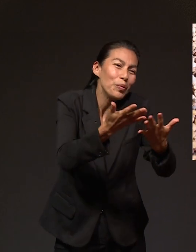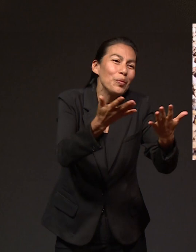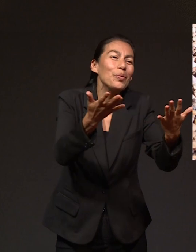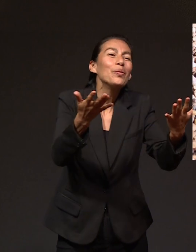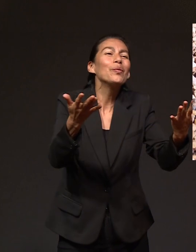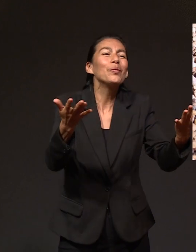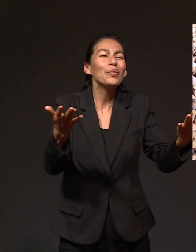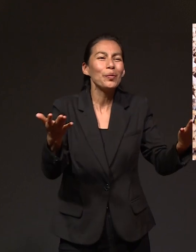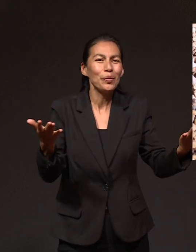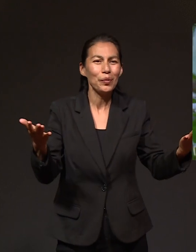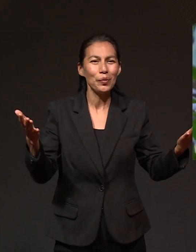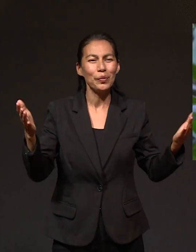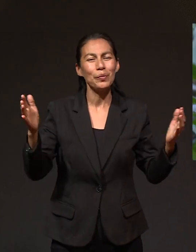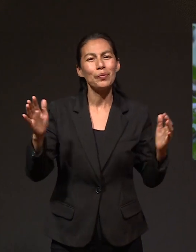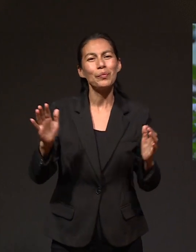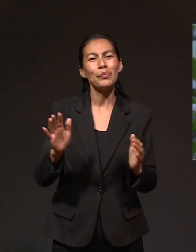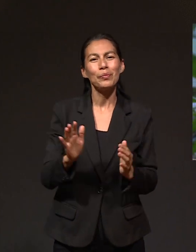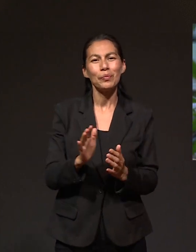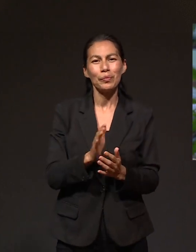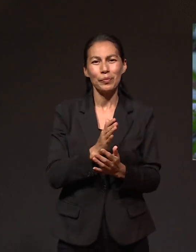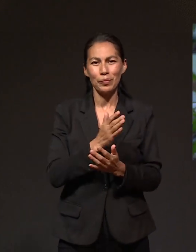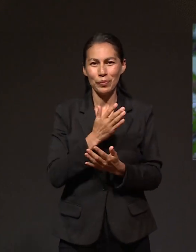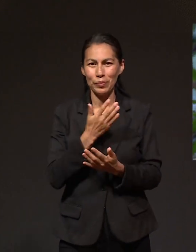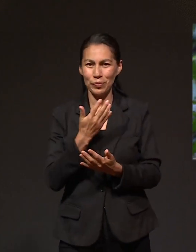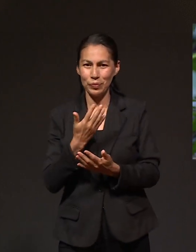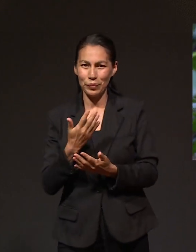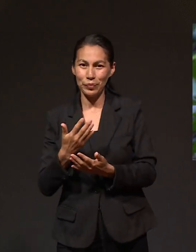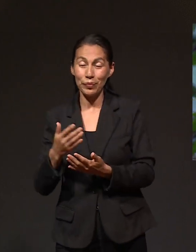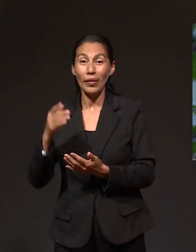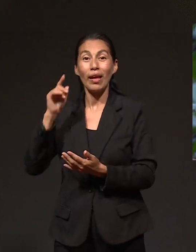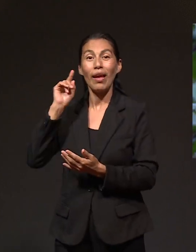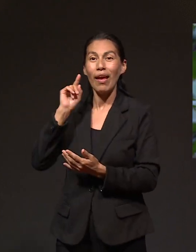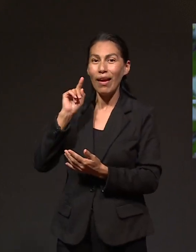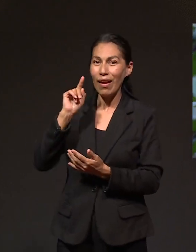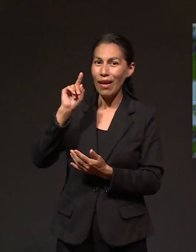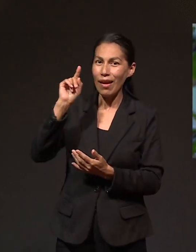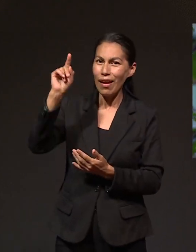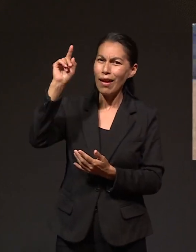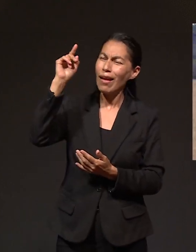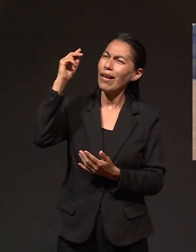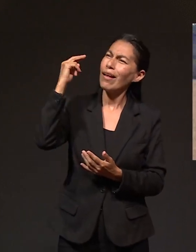nuestra vida, amor.